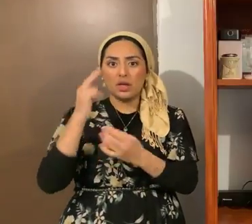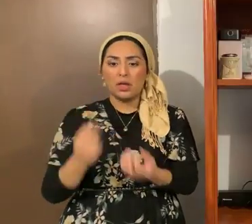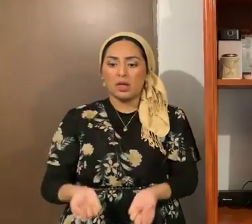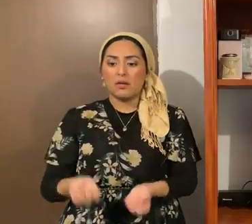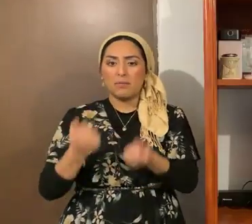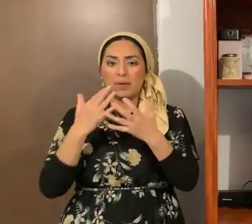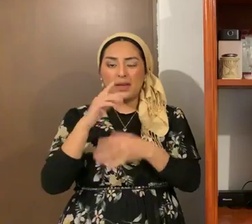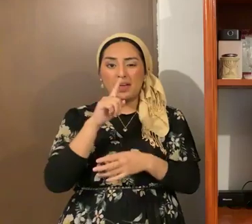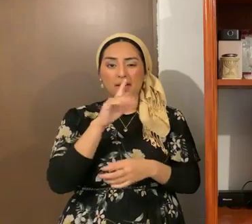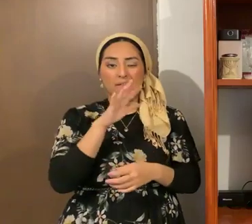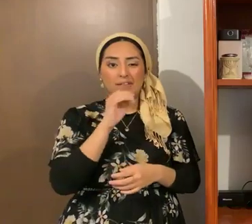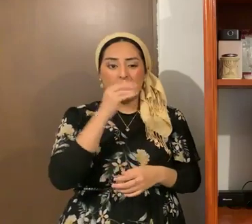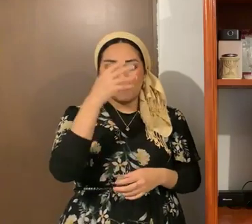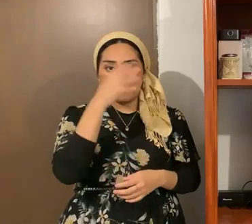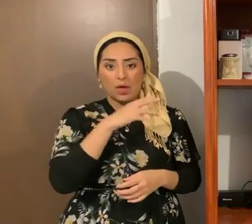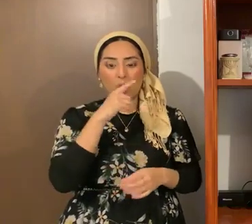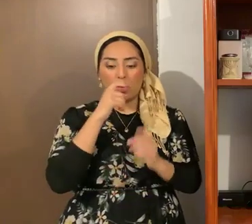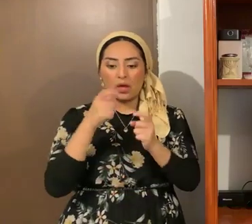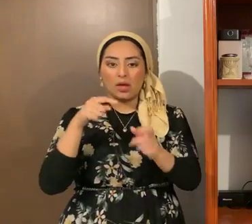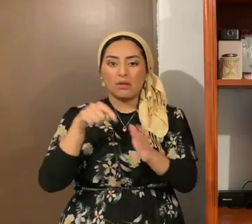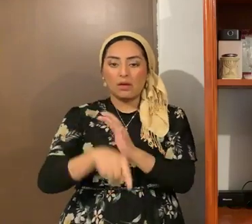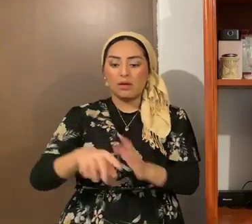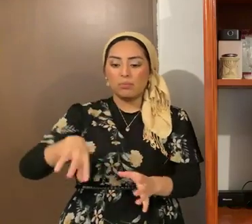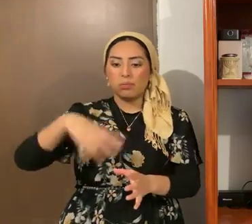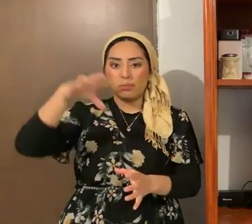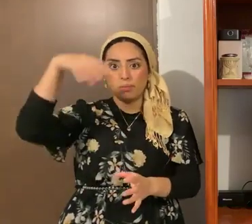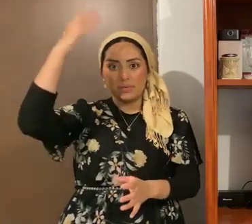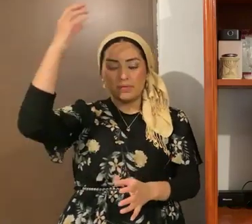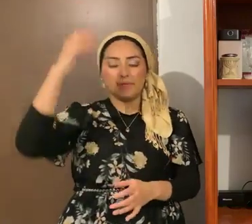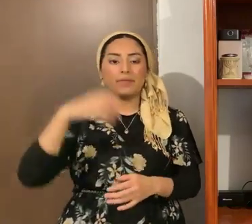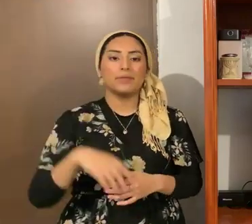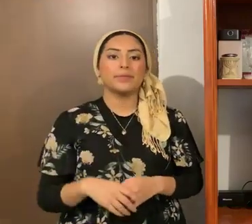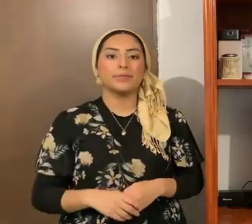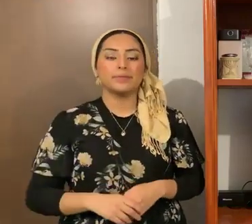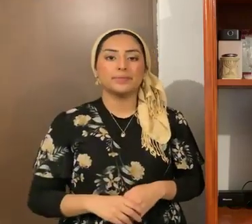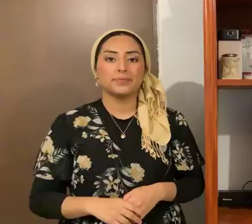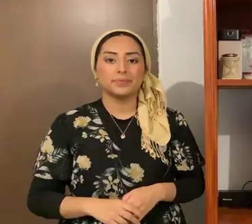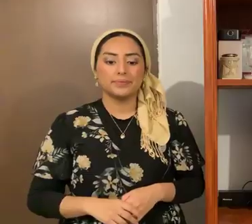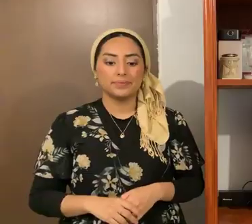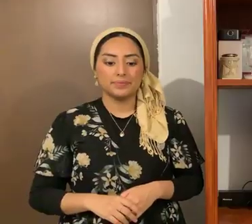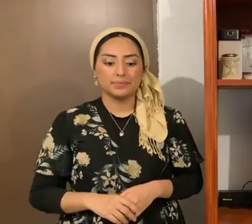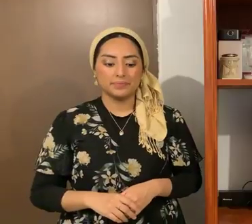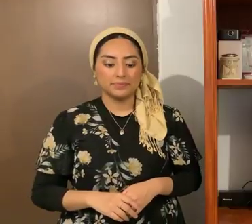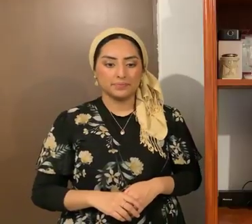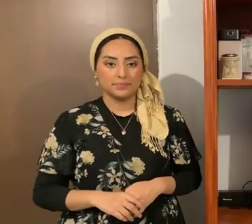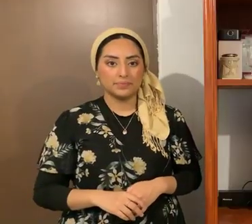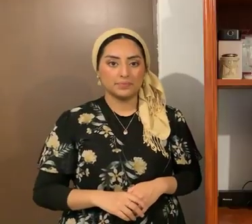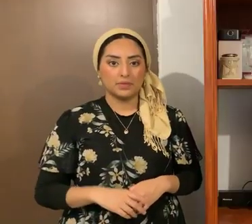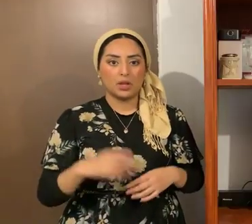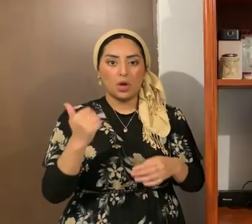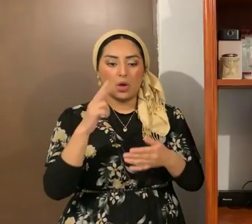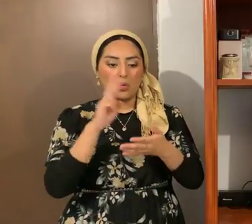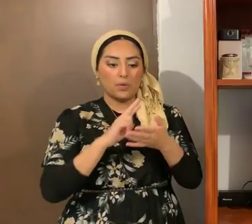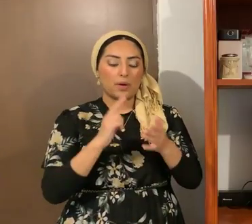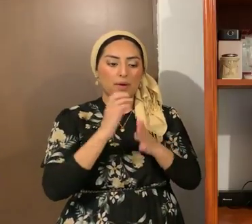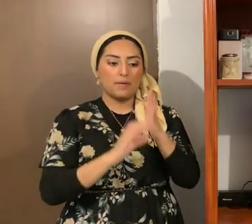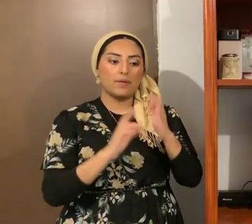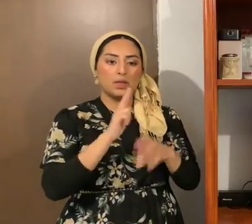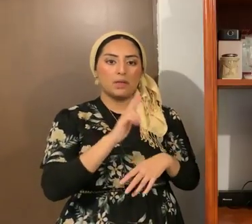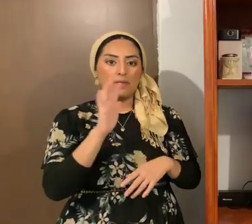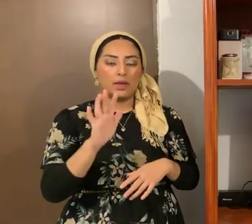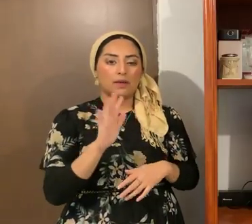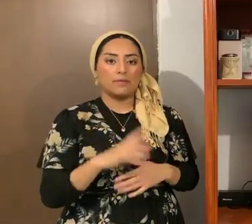a los 250 hombres que ofrecían el incienso. A ver, todos, quiero oír a los varones, todos, a las mujercitas, todos vamos a leer 35.